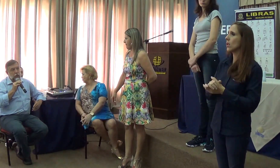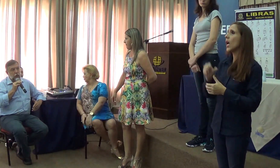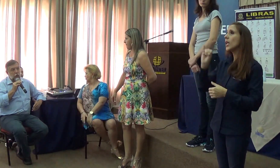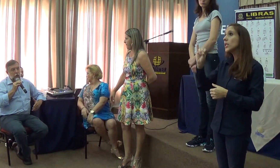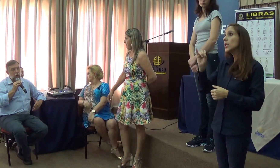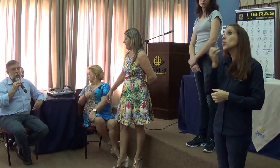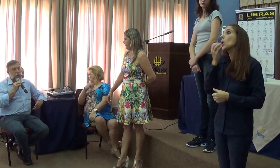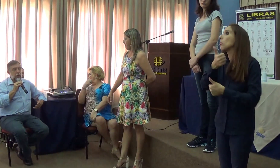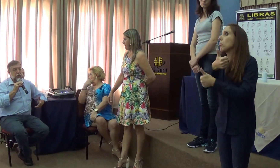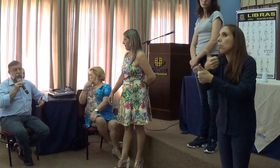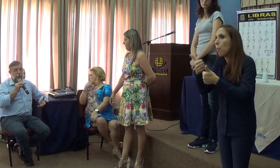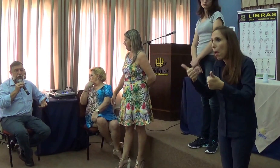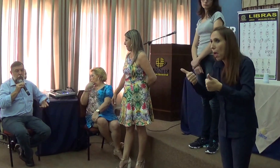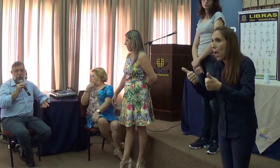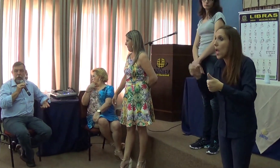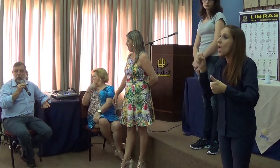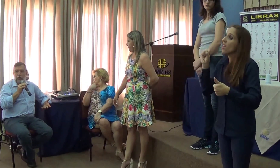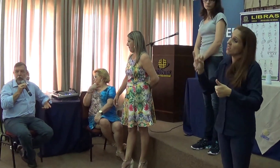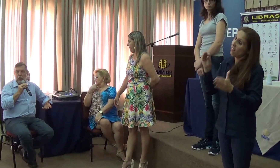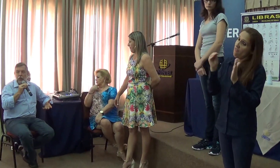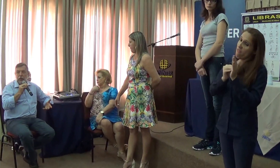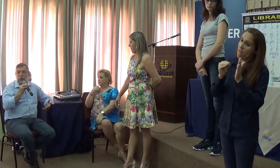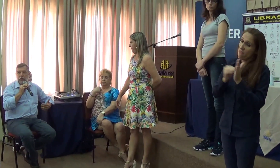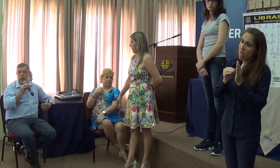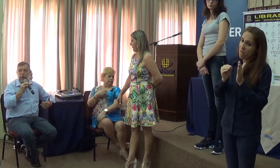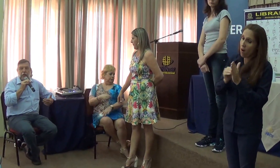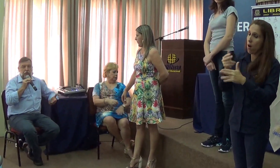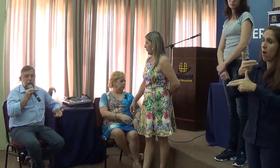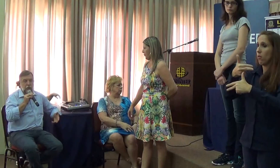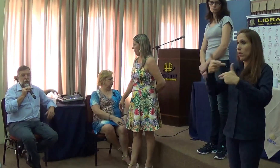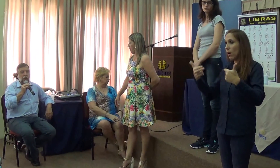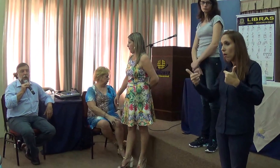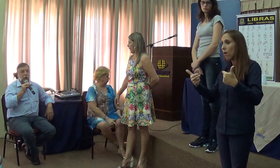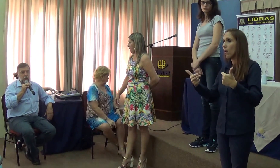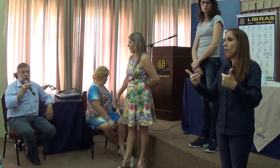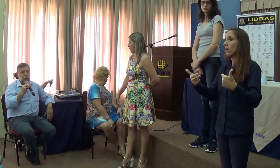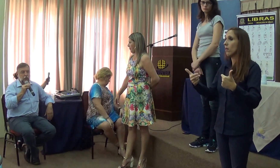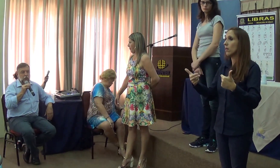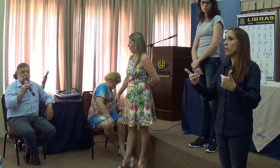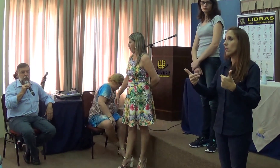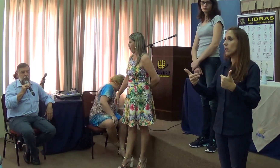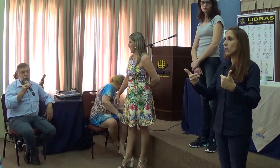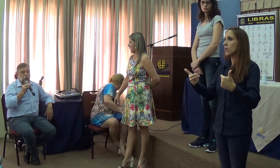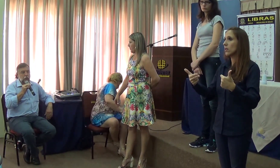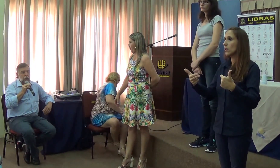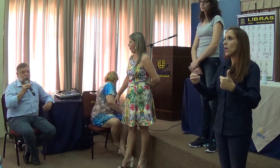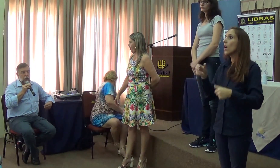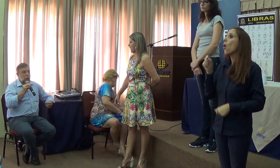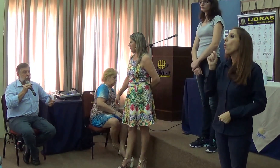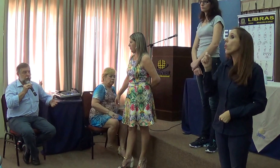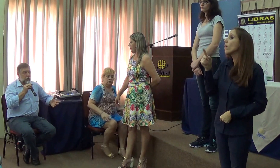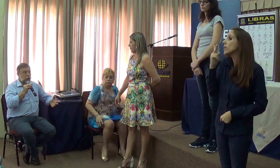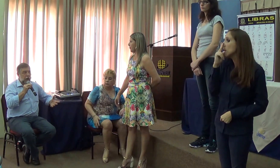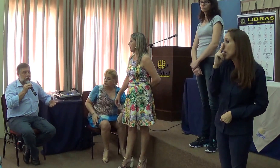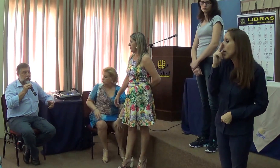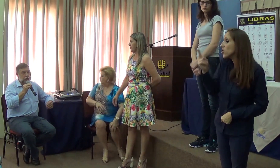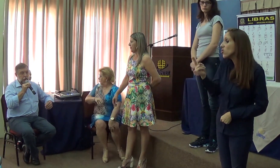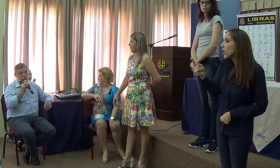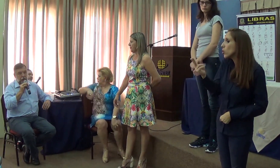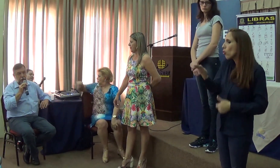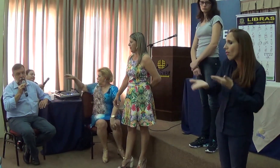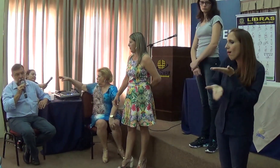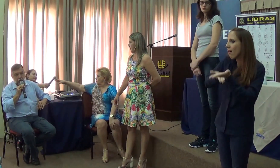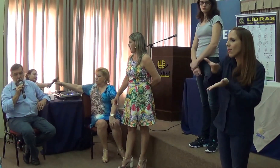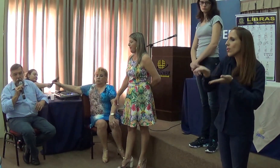está tudo em ordem, se falta alguma coisa, o que eles estão achando do serviço. Porque eu acho